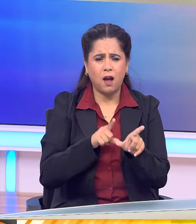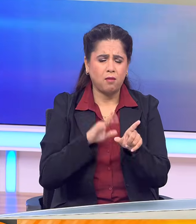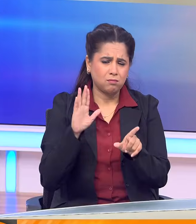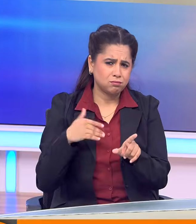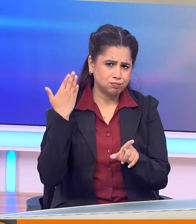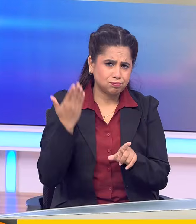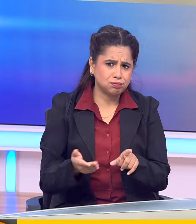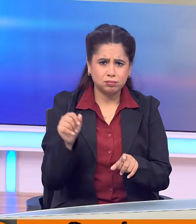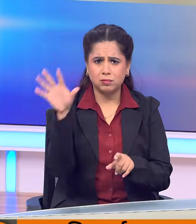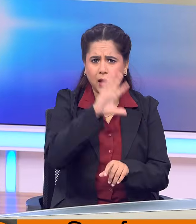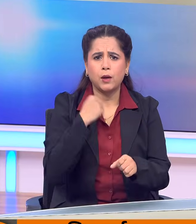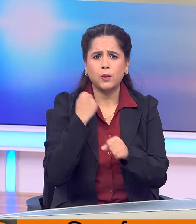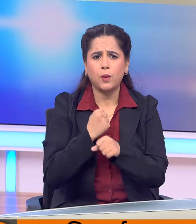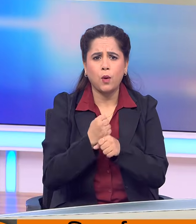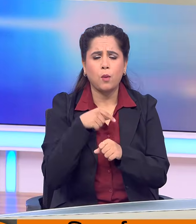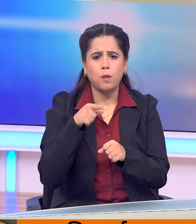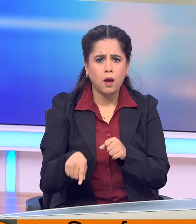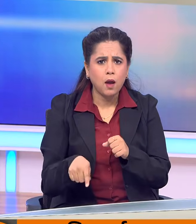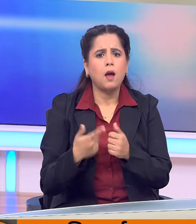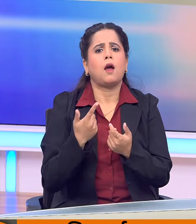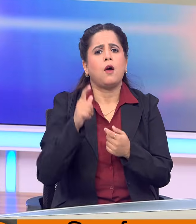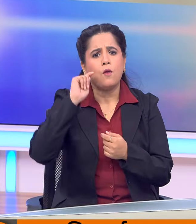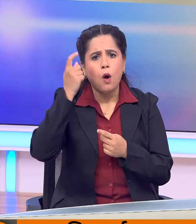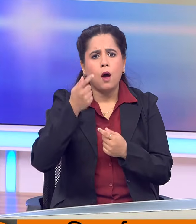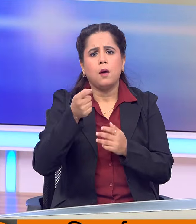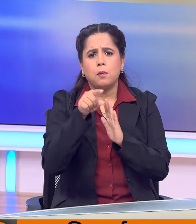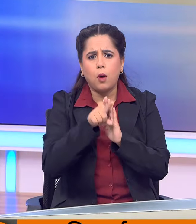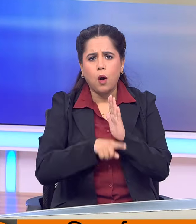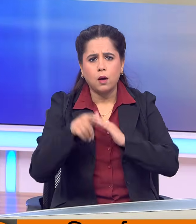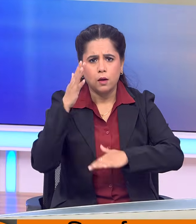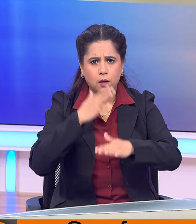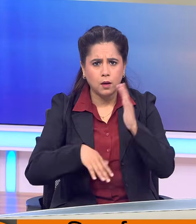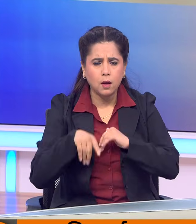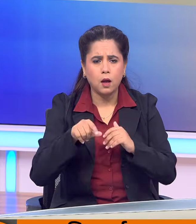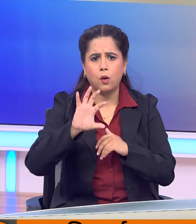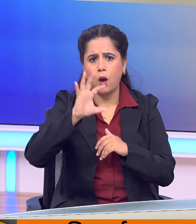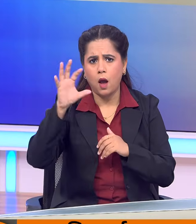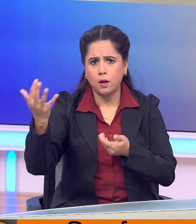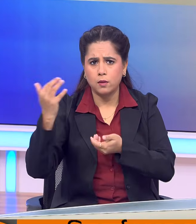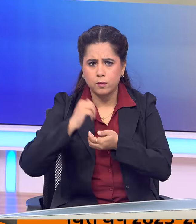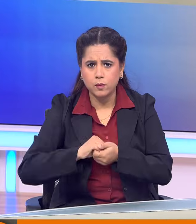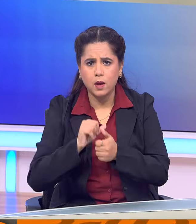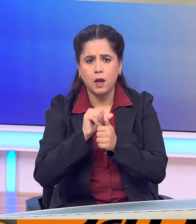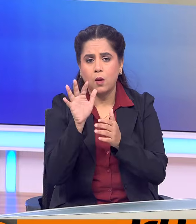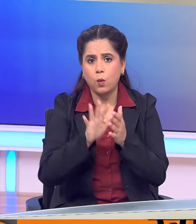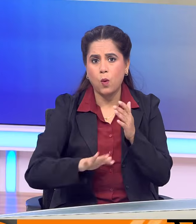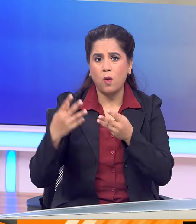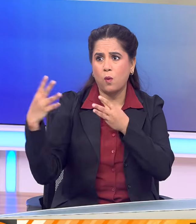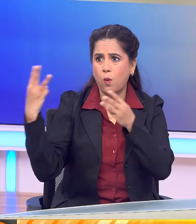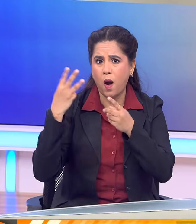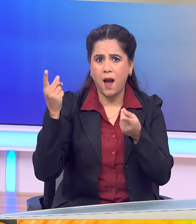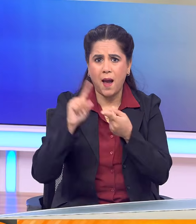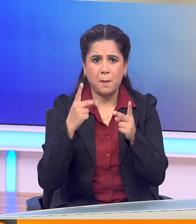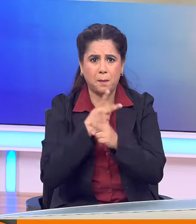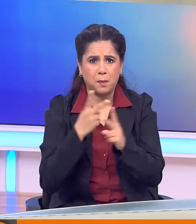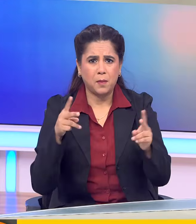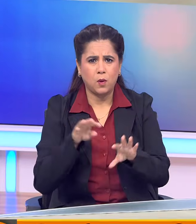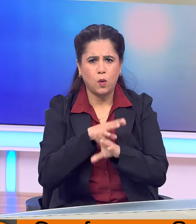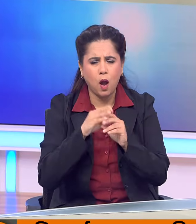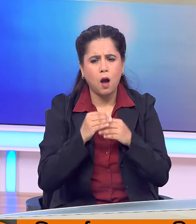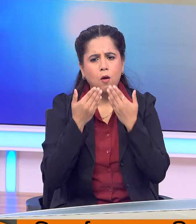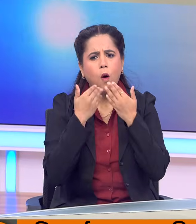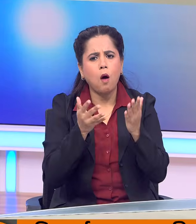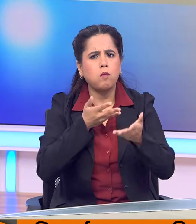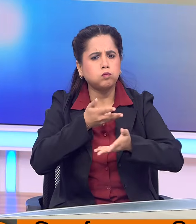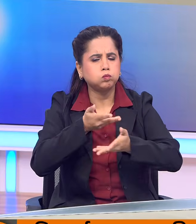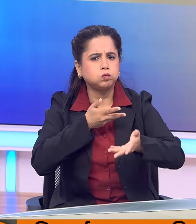भारत सरकार की विदेश नीति, पड़ोसियों से संबंध, पश्चिम एशिया में जारी संकट समेत तमाम मसलों पर खुलकर